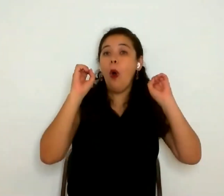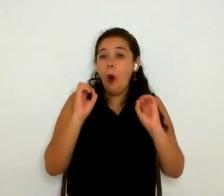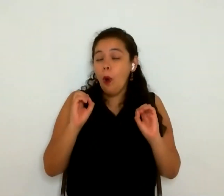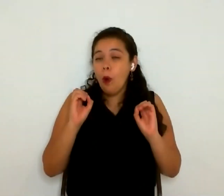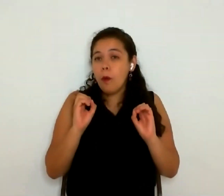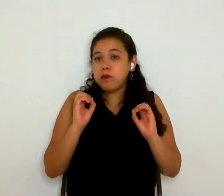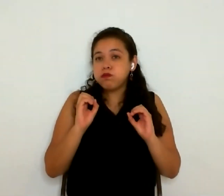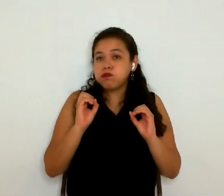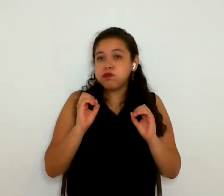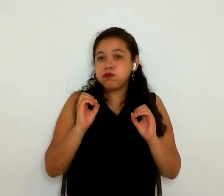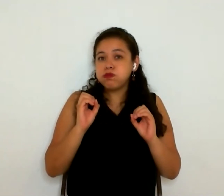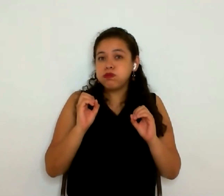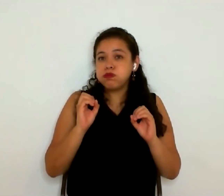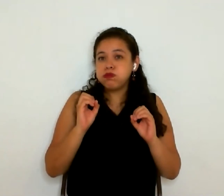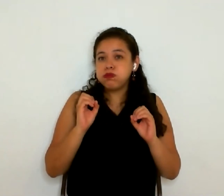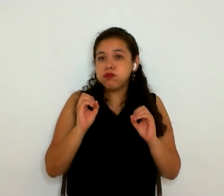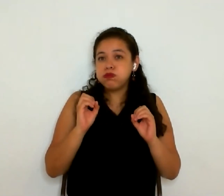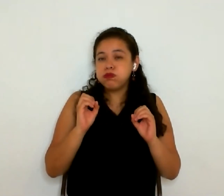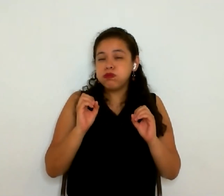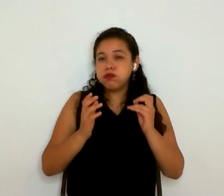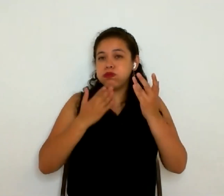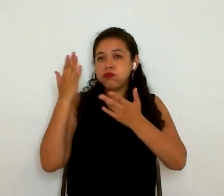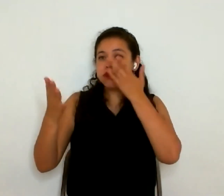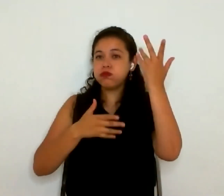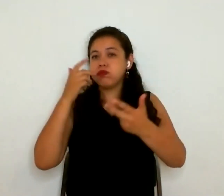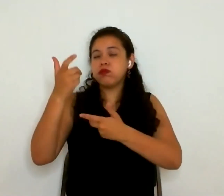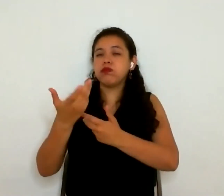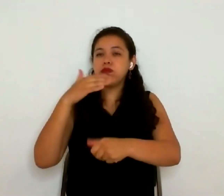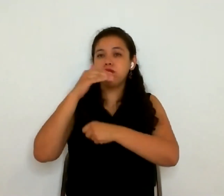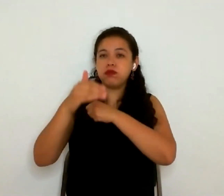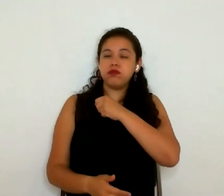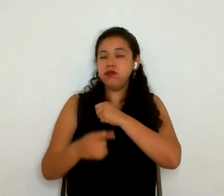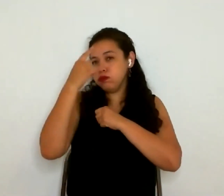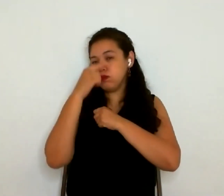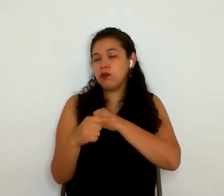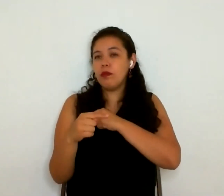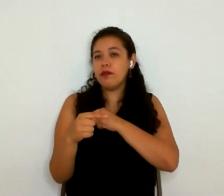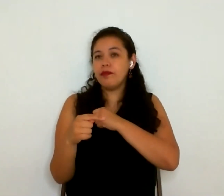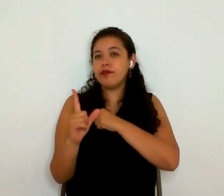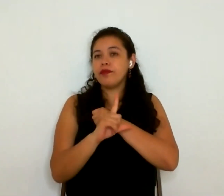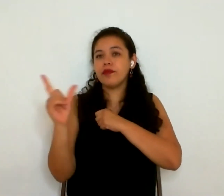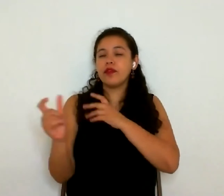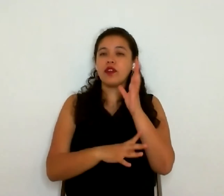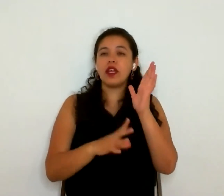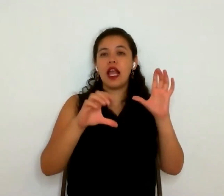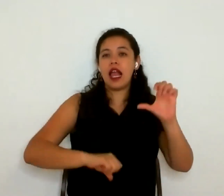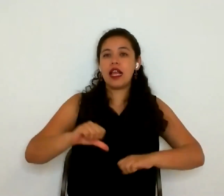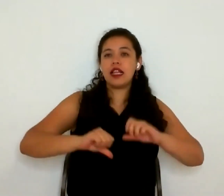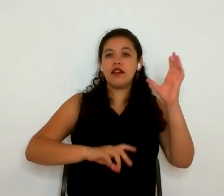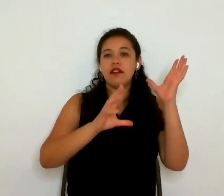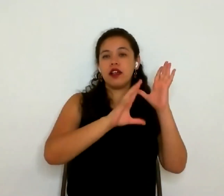de cómo podríamos ir cerrando lo del estudio económico para luego ver luego del cronograma de actividades que esto es muy